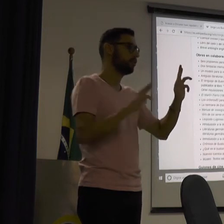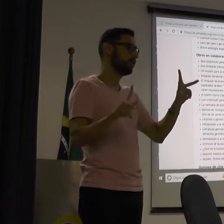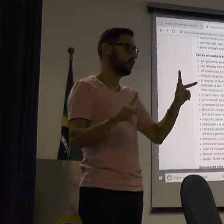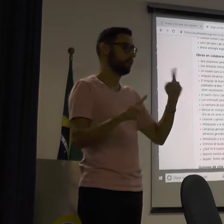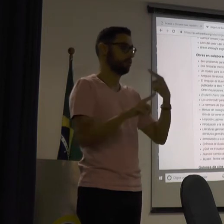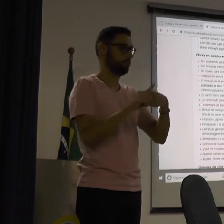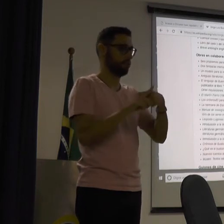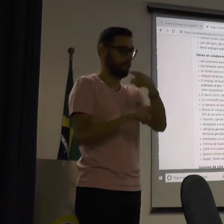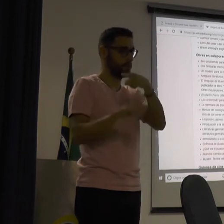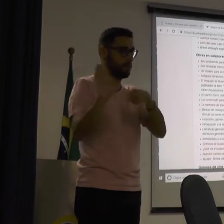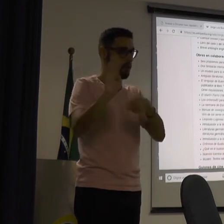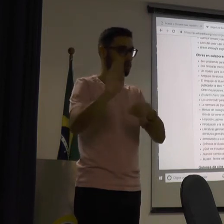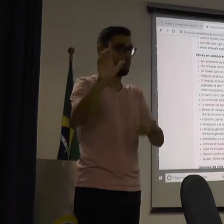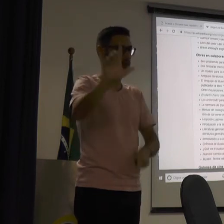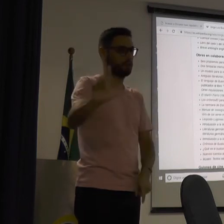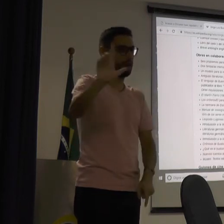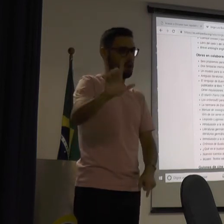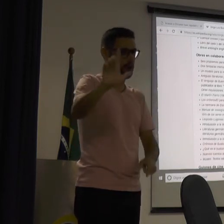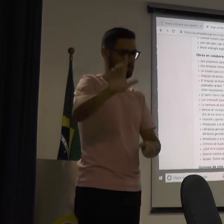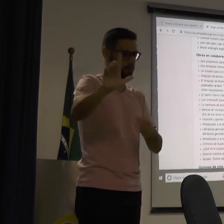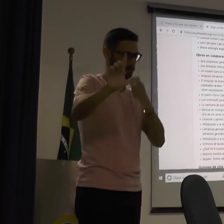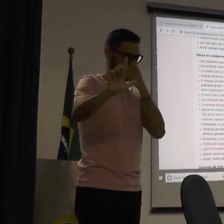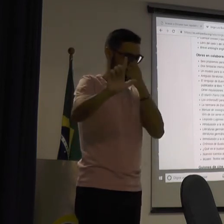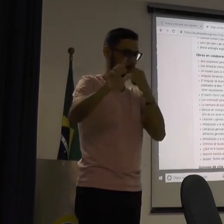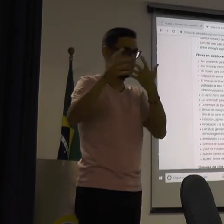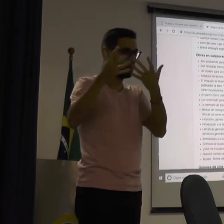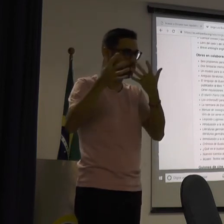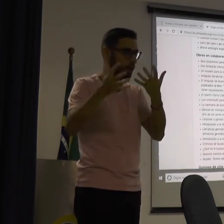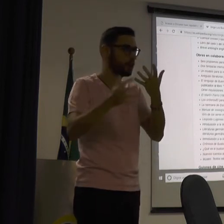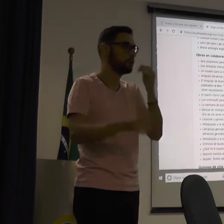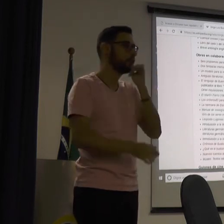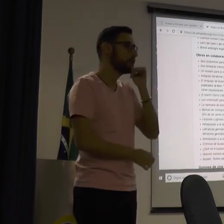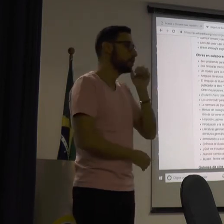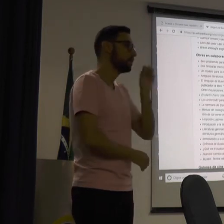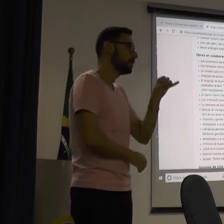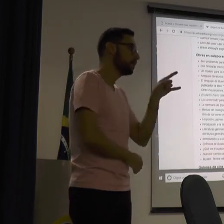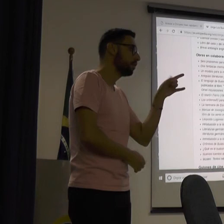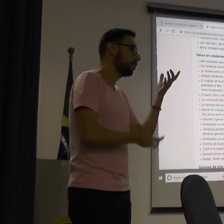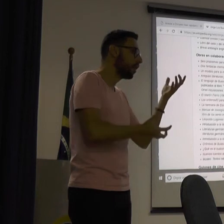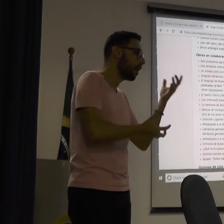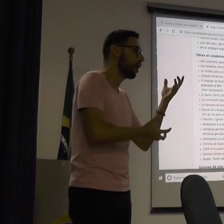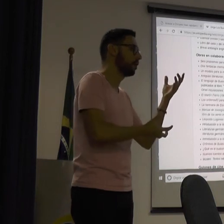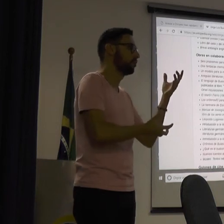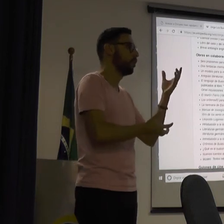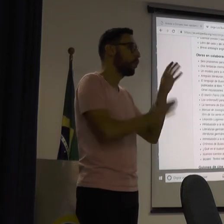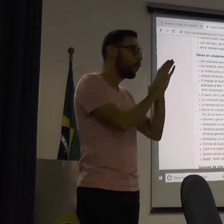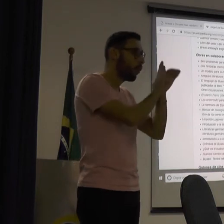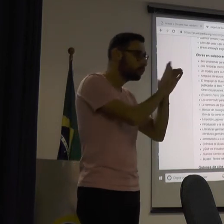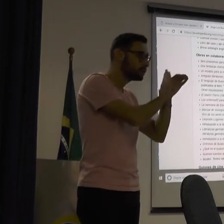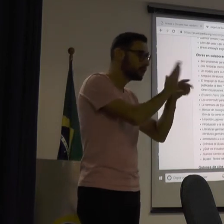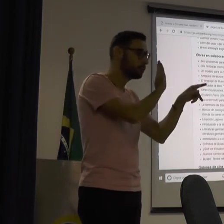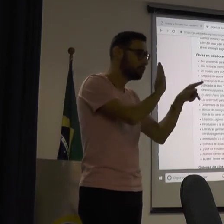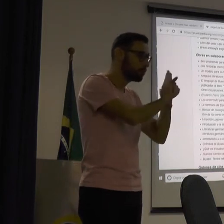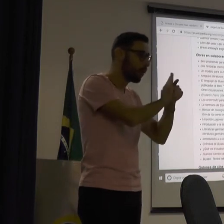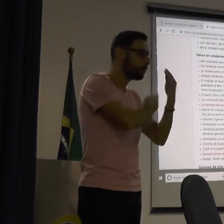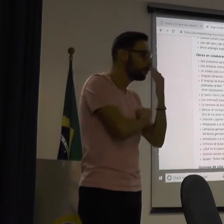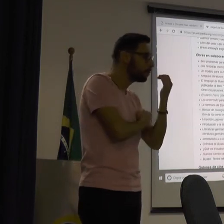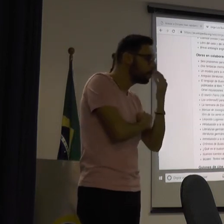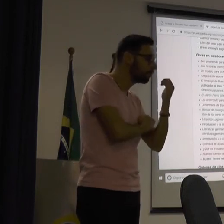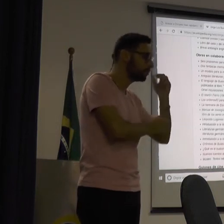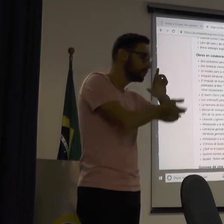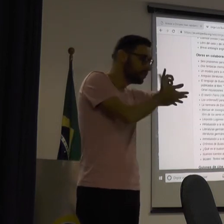quero compreender realmente alguns conceitos do Spinoza ou do Schopenhauer, é importante